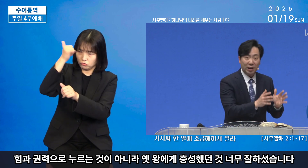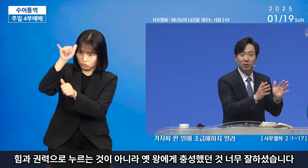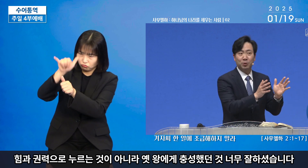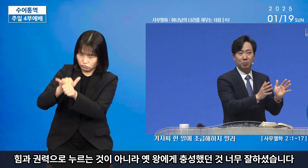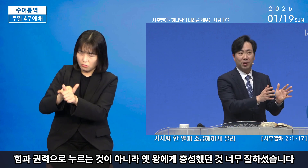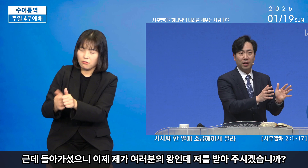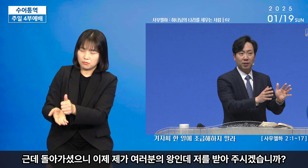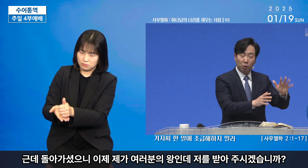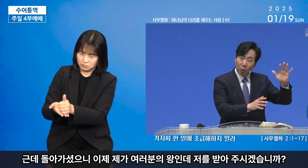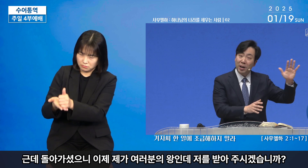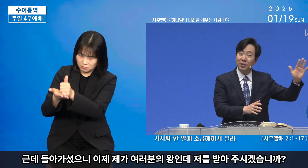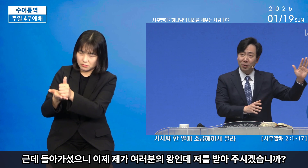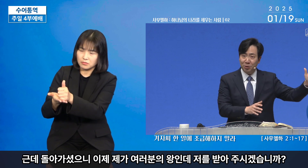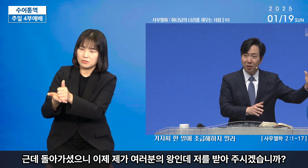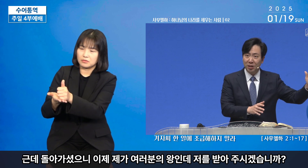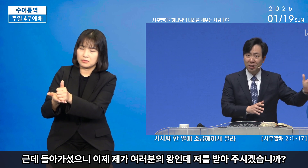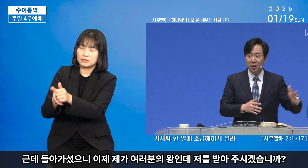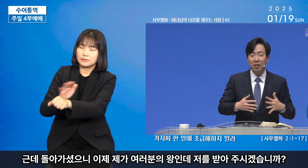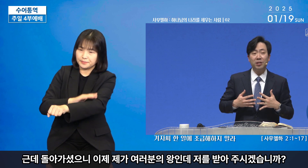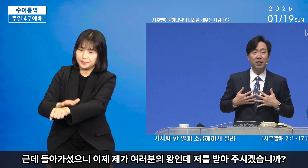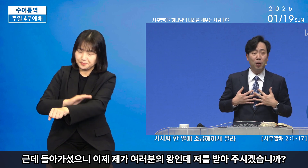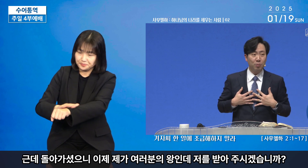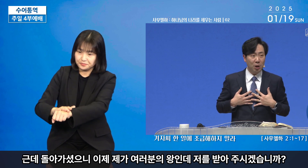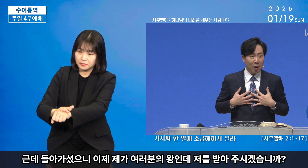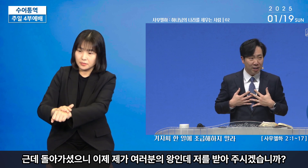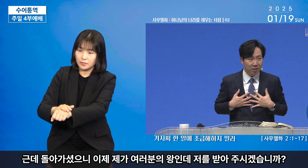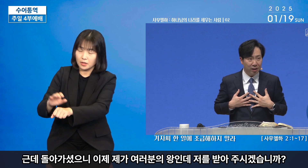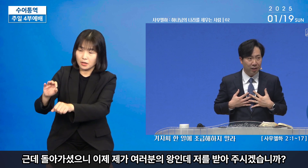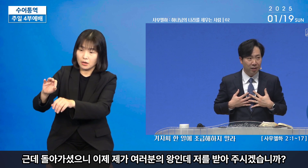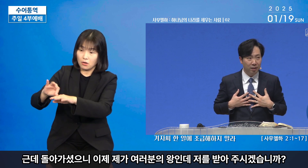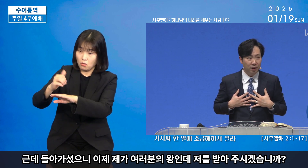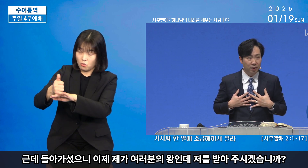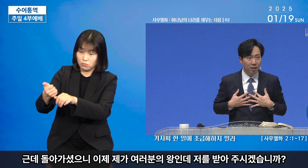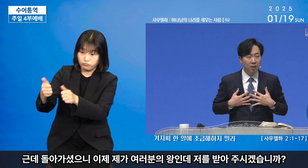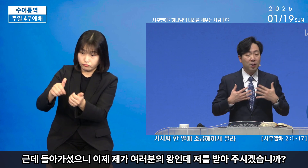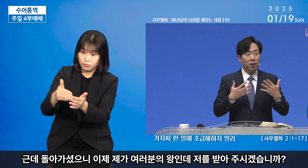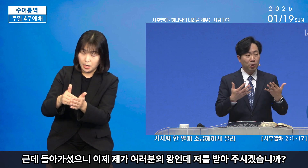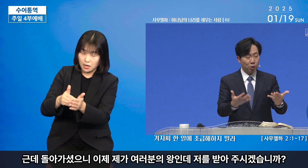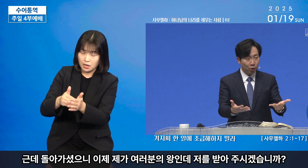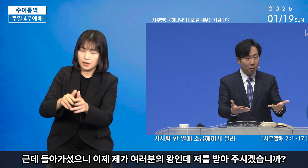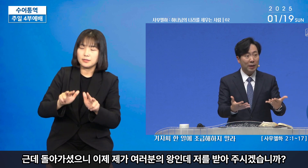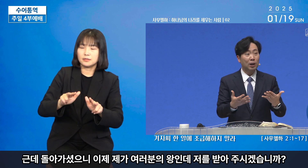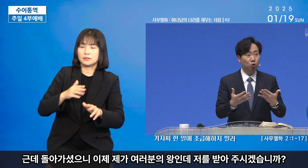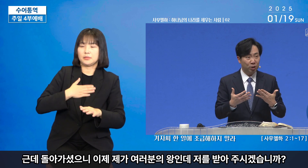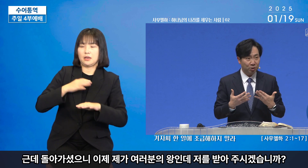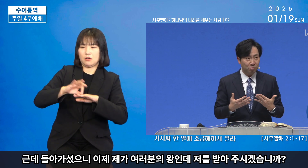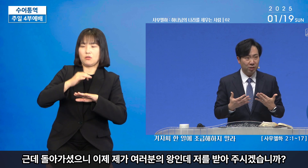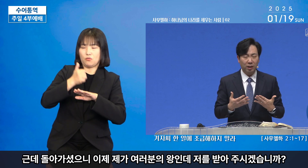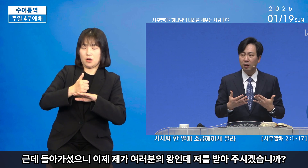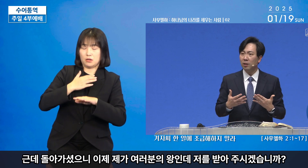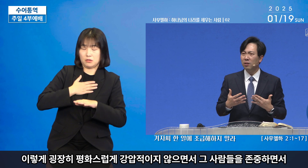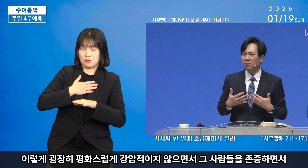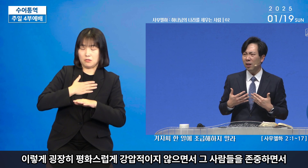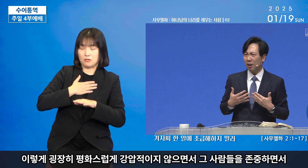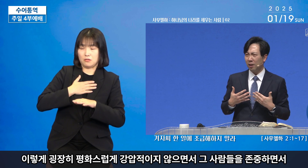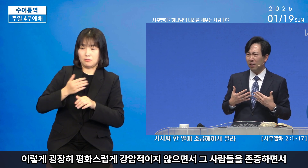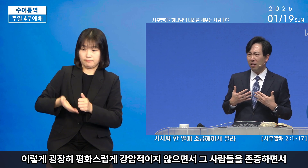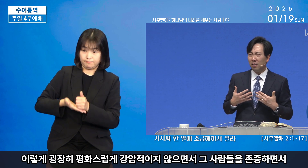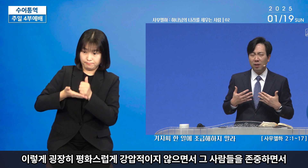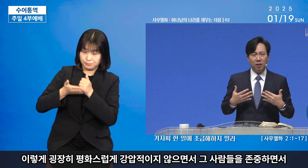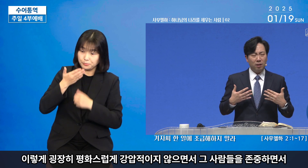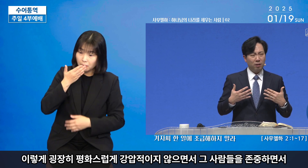너무 잘하셨습니다. 근데 돌아가셨으니 이제 제가 여러분의 왕인데 저를 받아주시겠습니까?